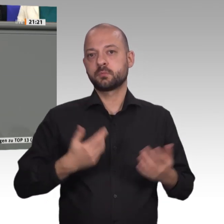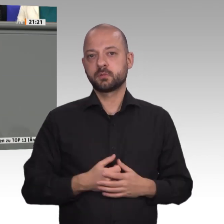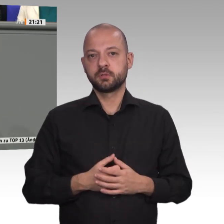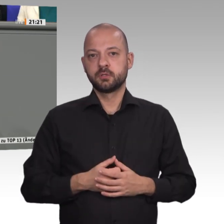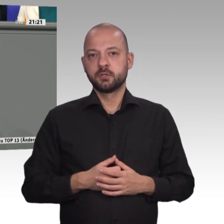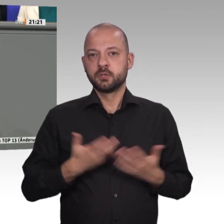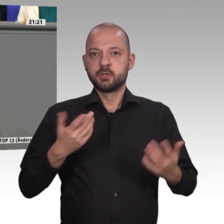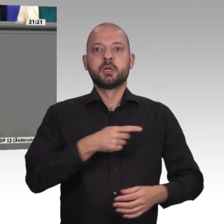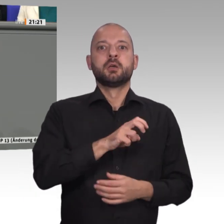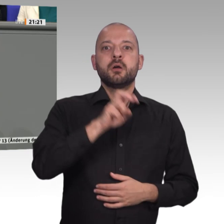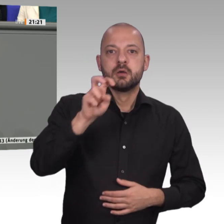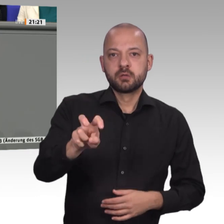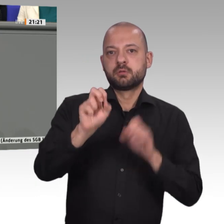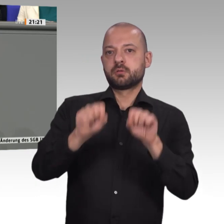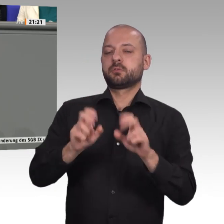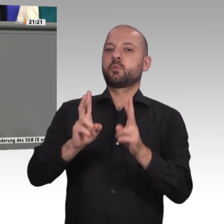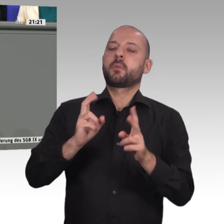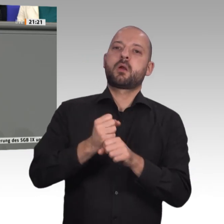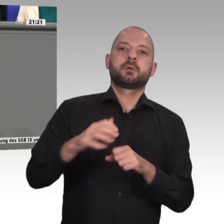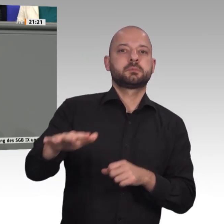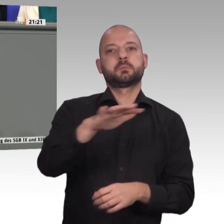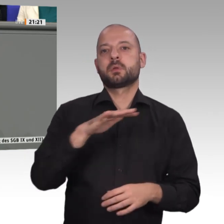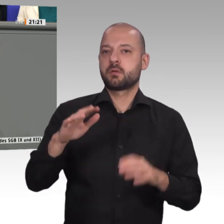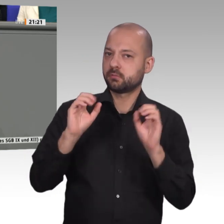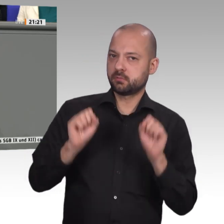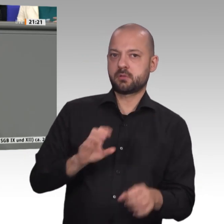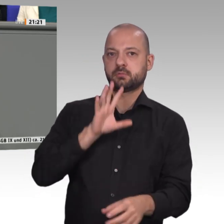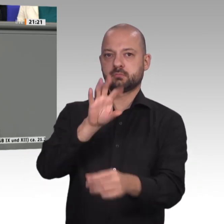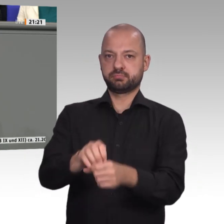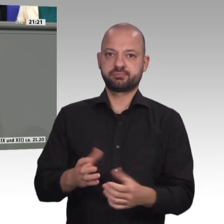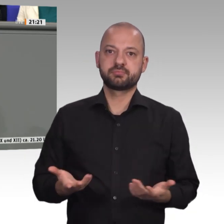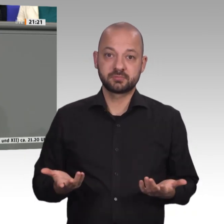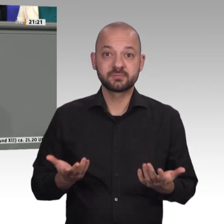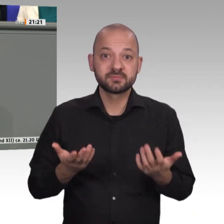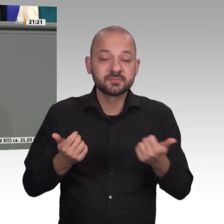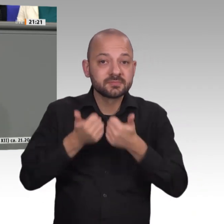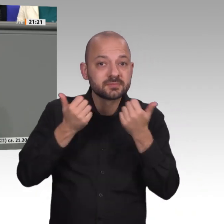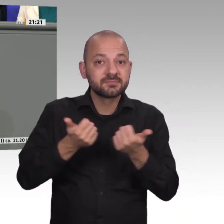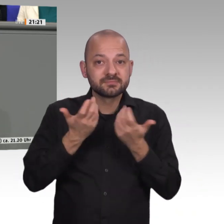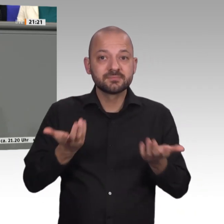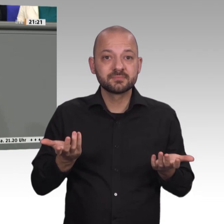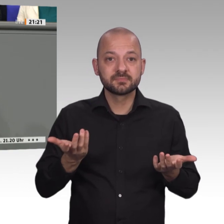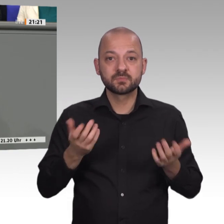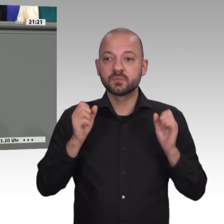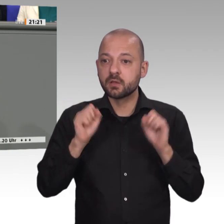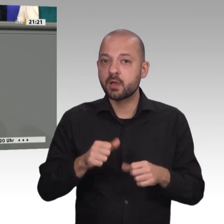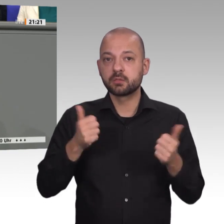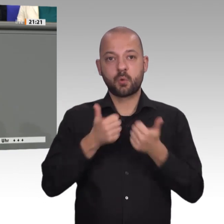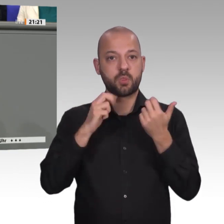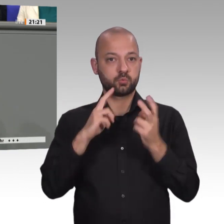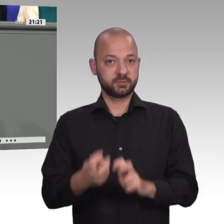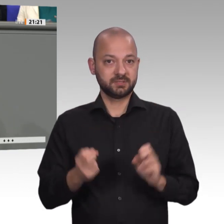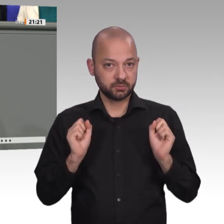Budgets gibt als vor der Einführung auf bundesweiter Ebene. Dieses Instrument funktioniert so nicht, es fliegt so nicht. Wir